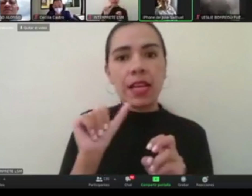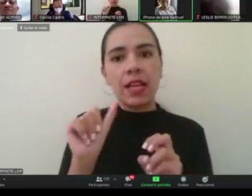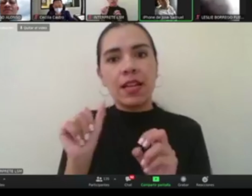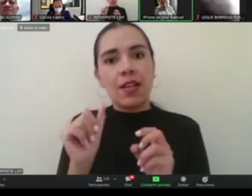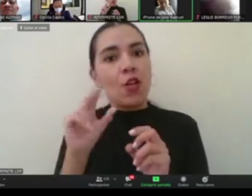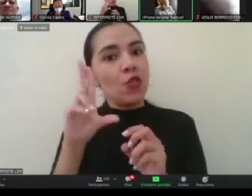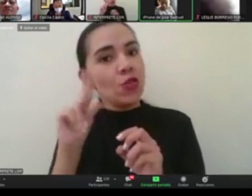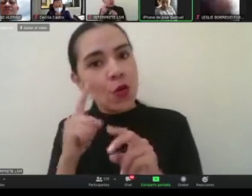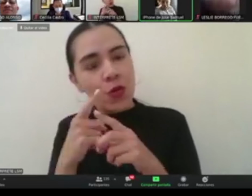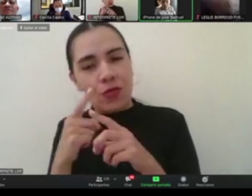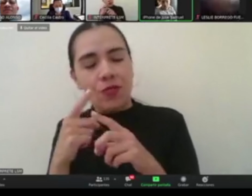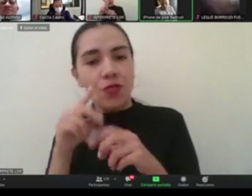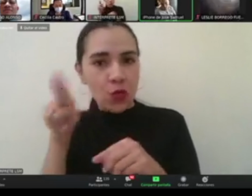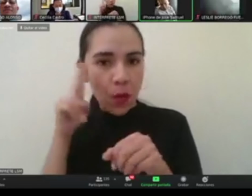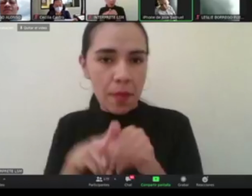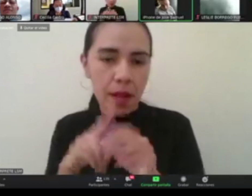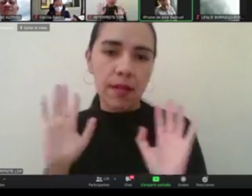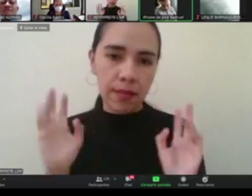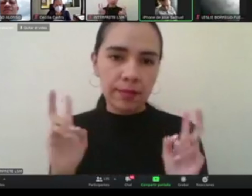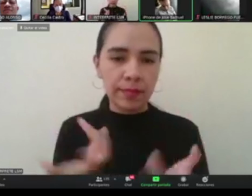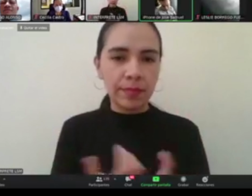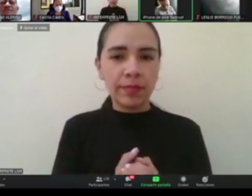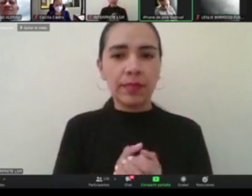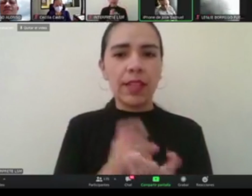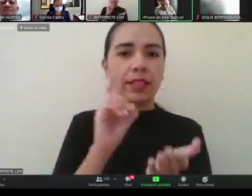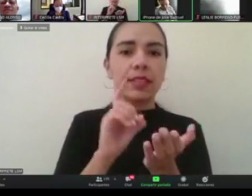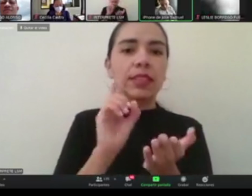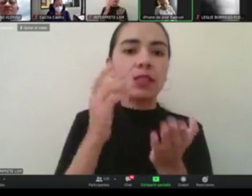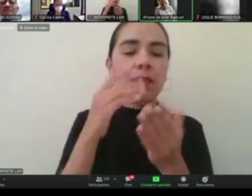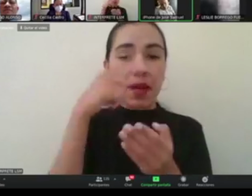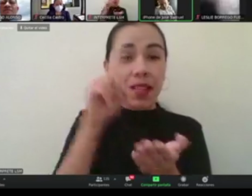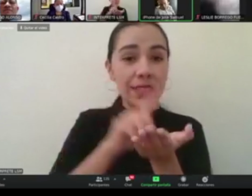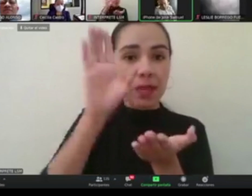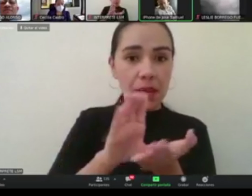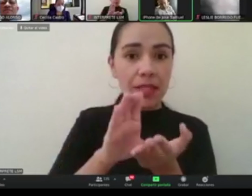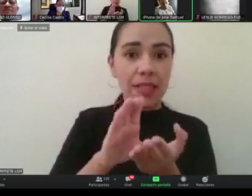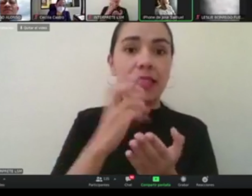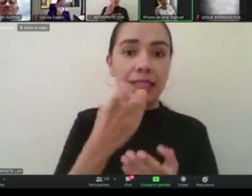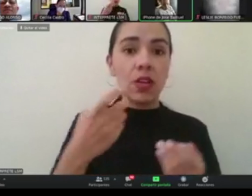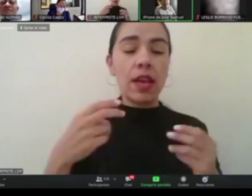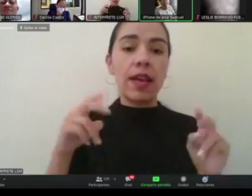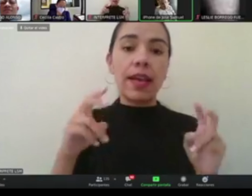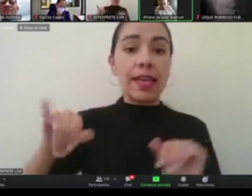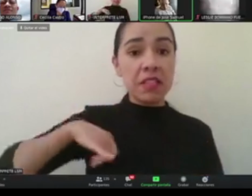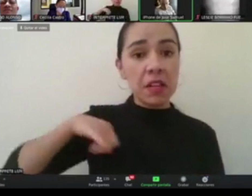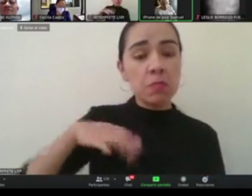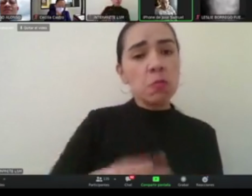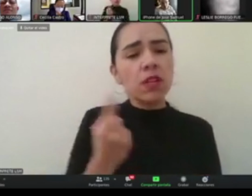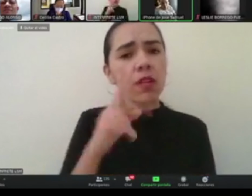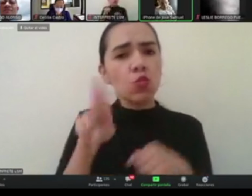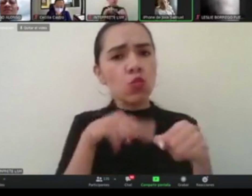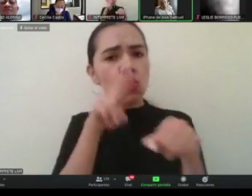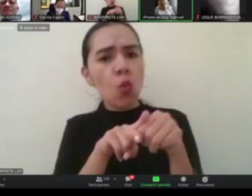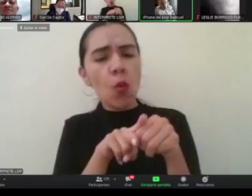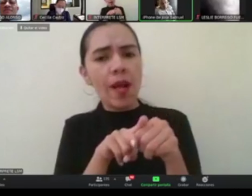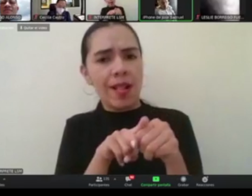muchas veces se encaja a la discapacidad, es un elemento interesante porque la normalidad, como desde